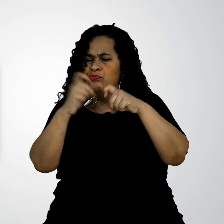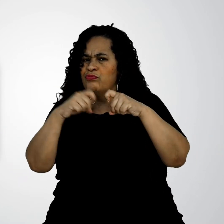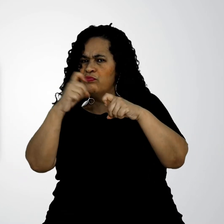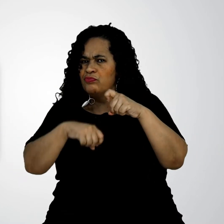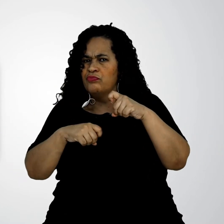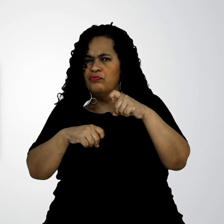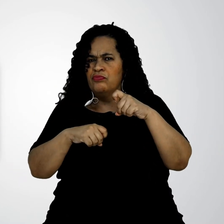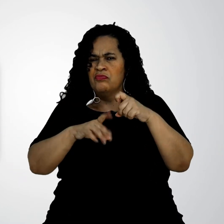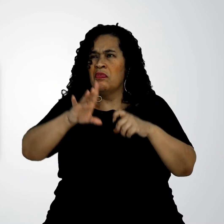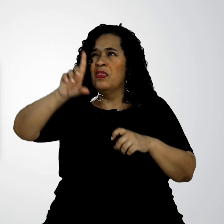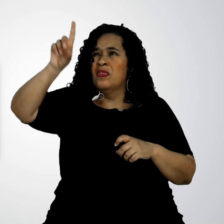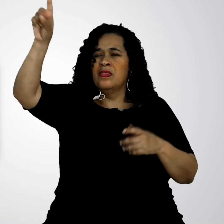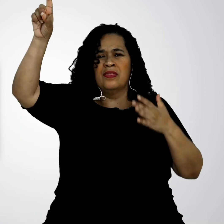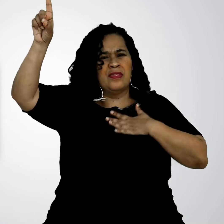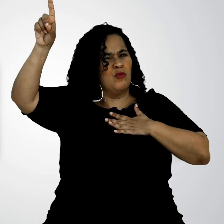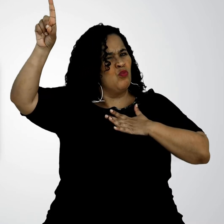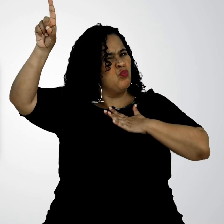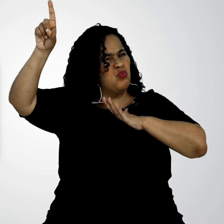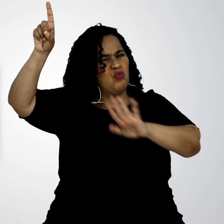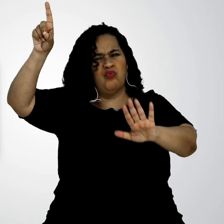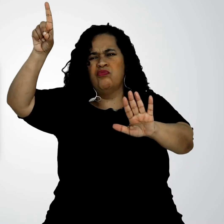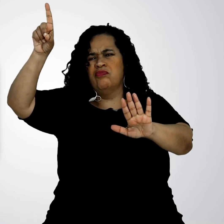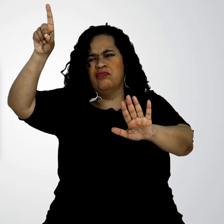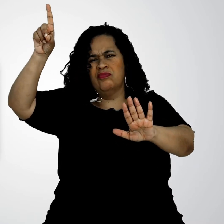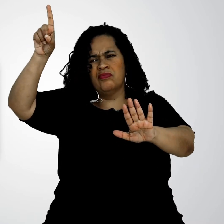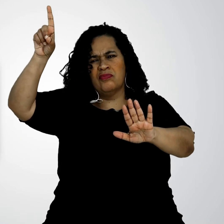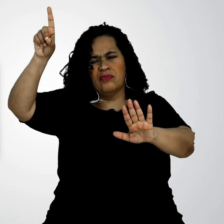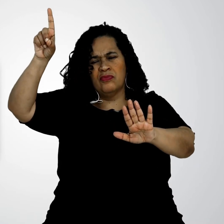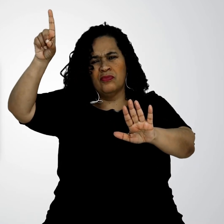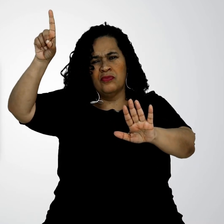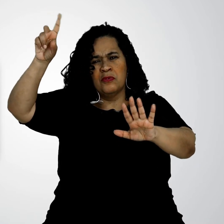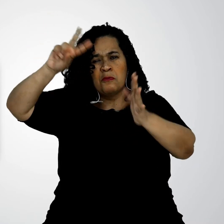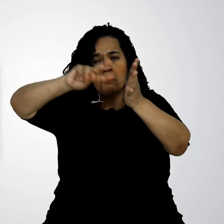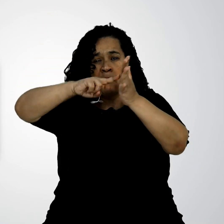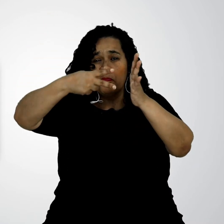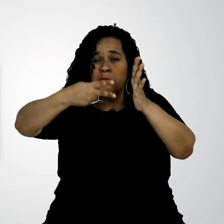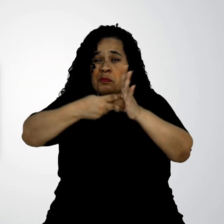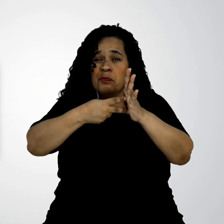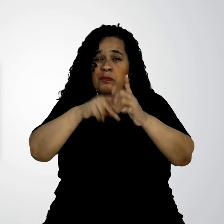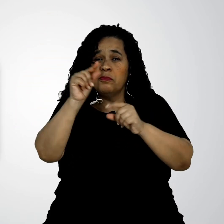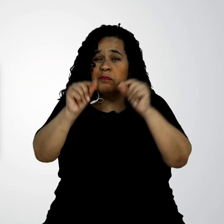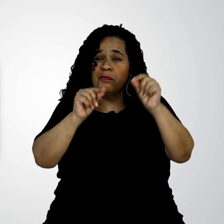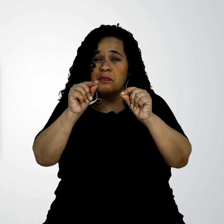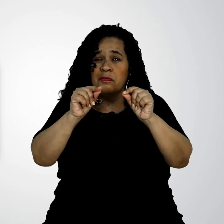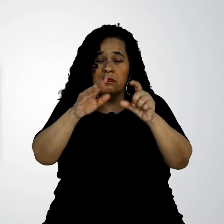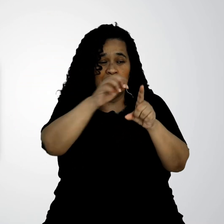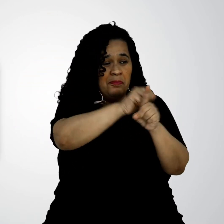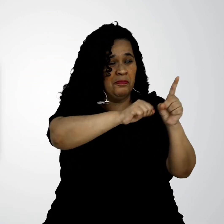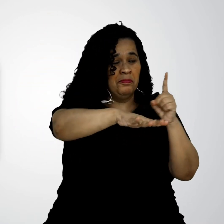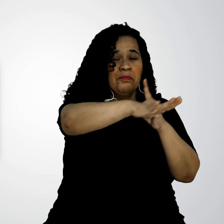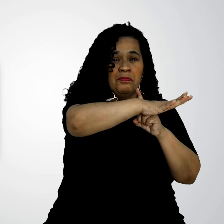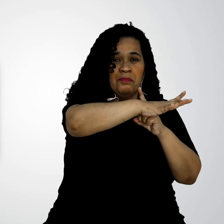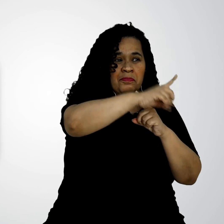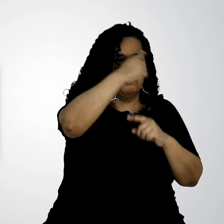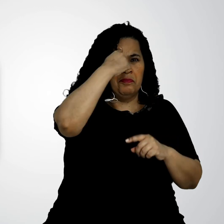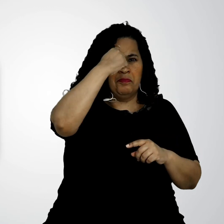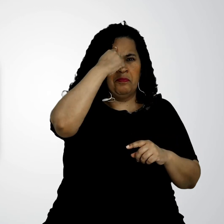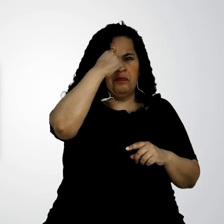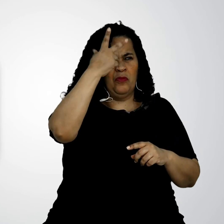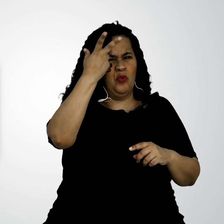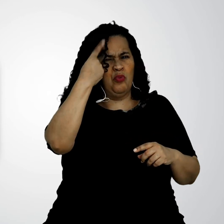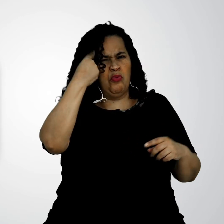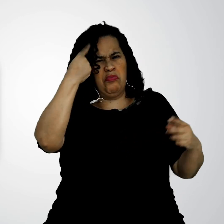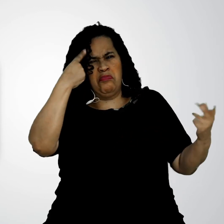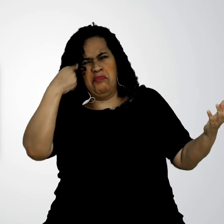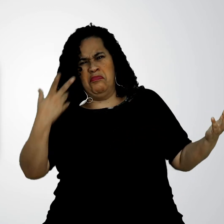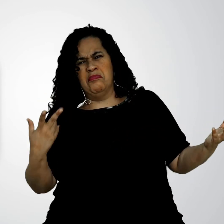é repugnante aos olhos de Deus. Ou seja, independente do que a sociedade trata como normal ou não, a Bíblia